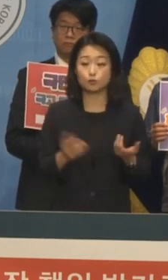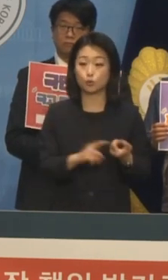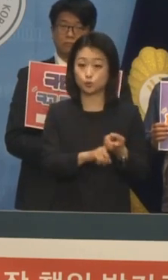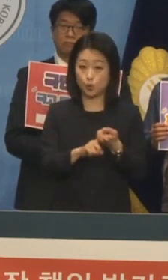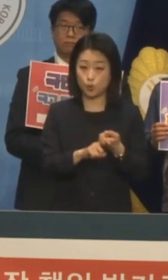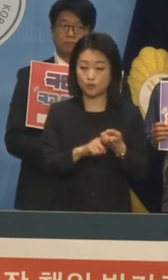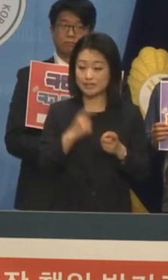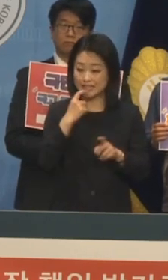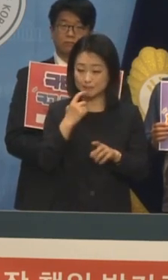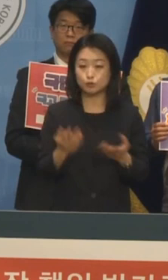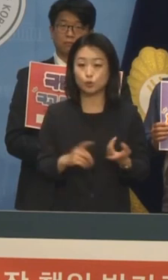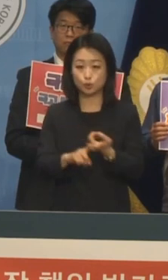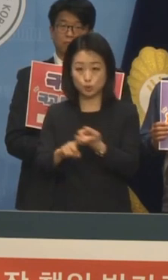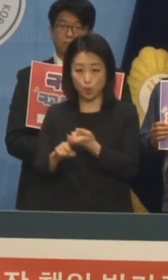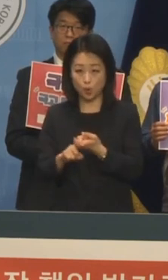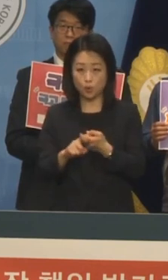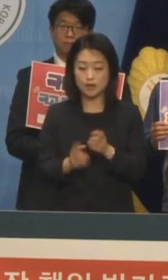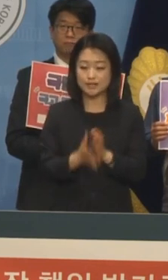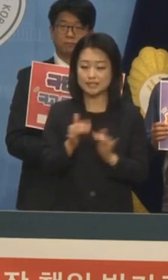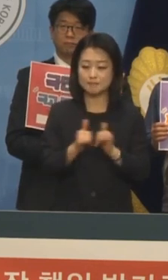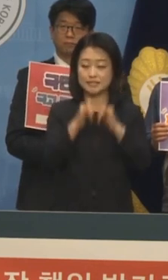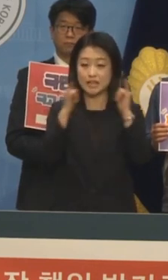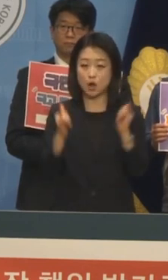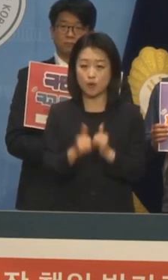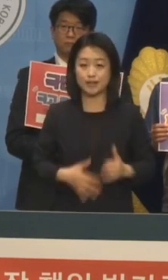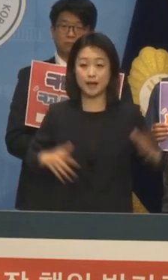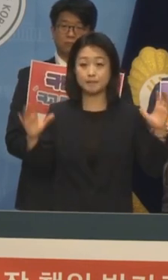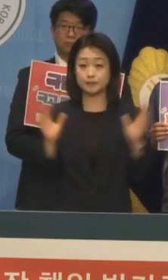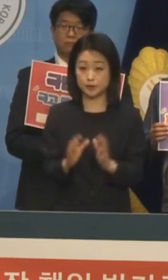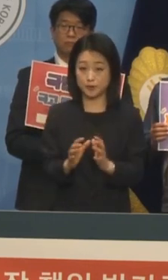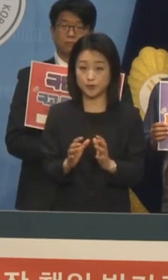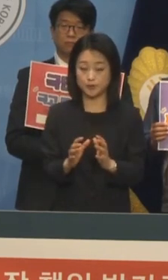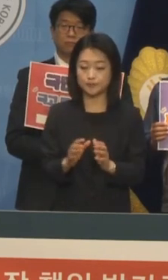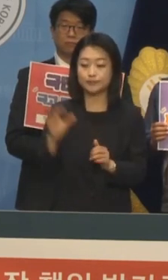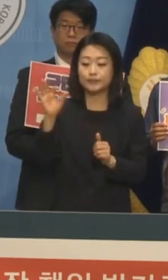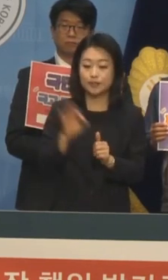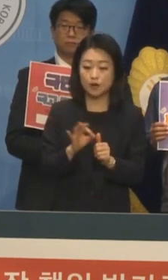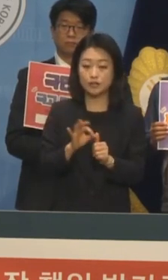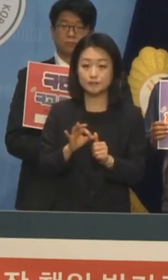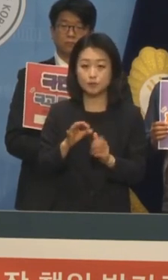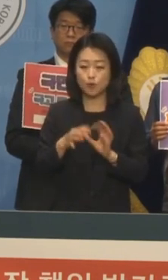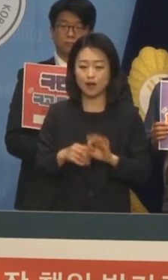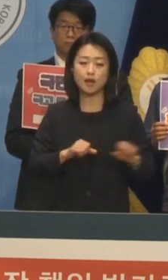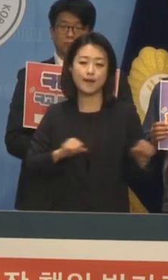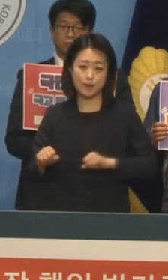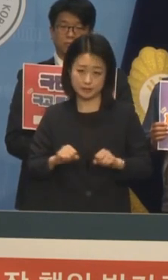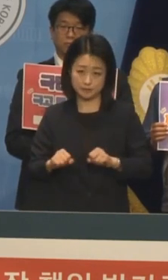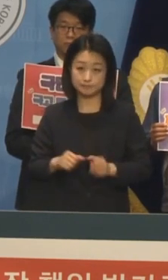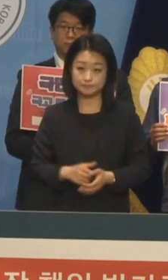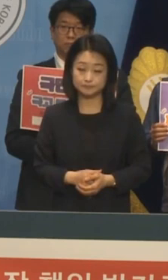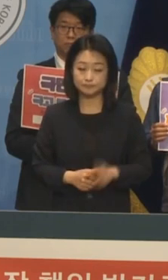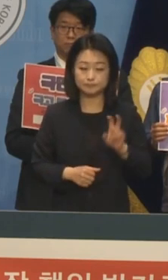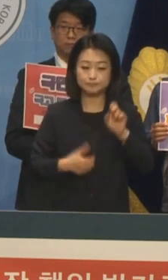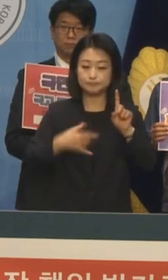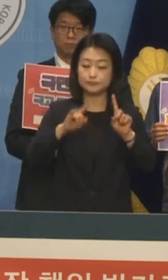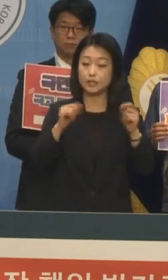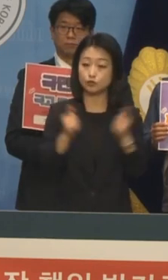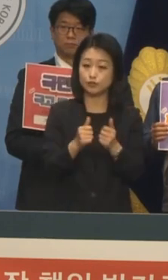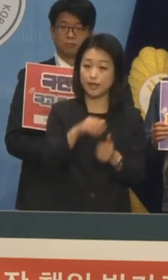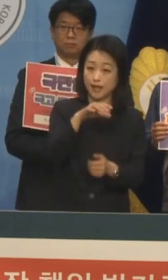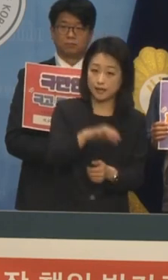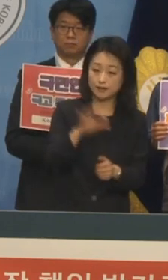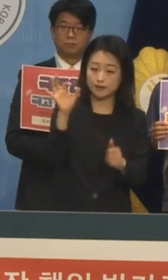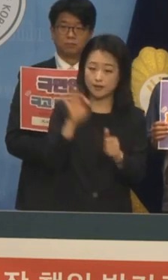한국노총과 민주노총 그리고 시민사회 진영과 함께 우리 연금행동은 그동안 21대 국회에서